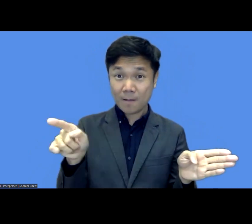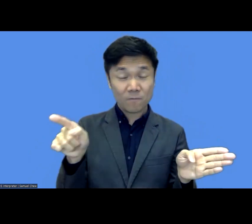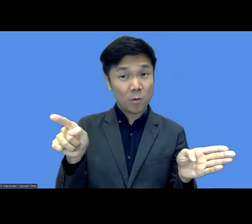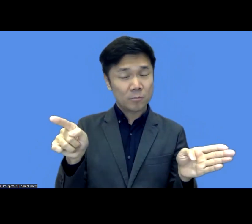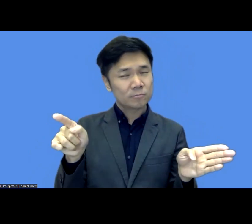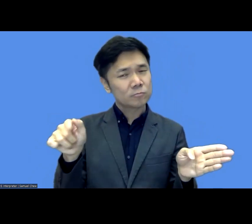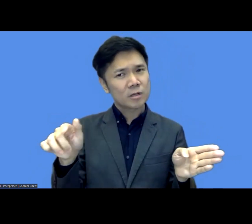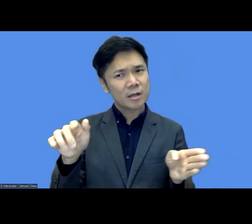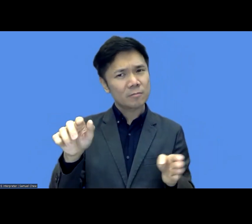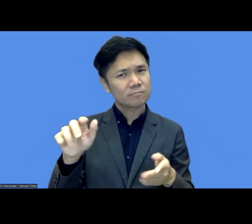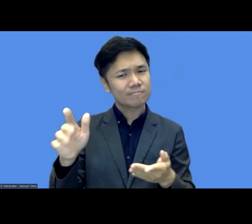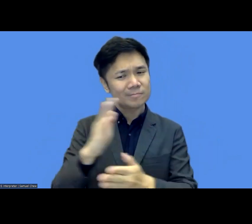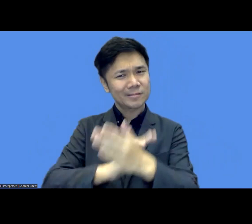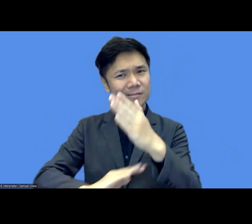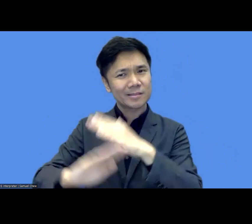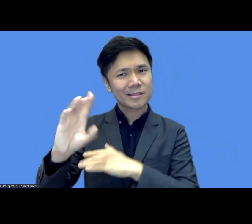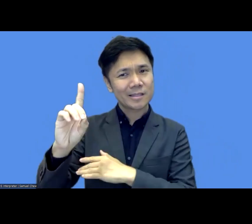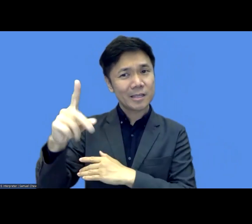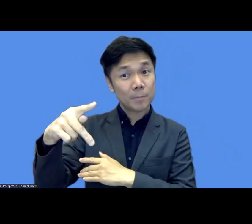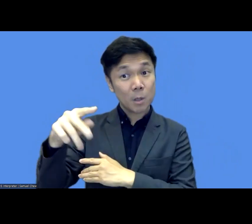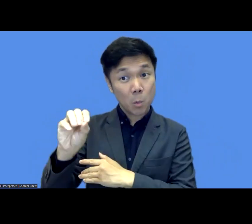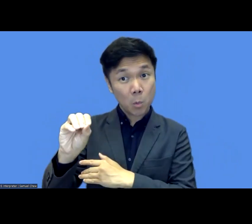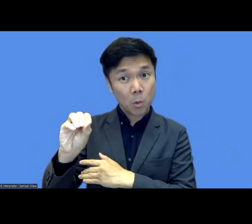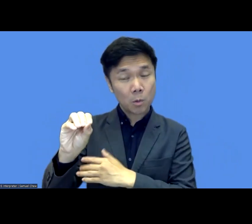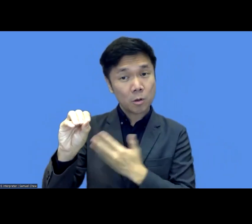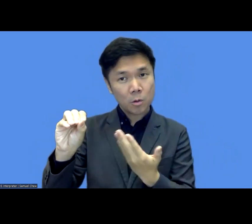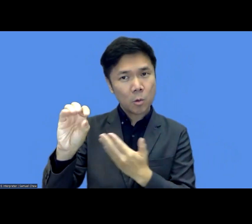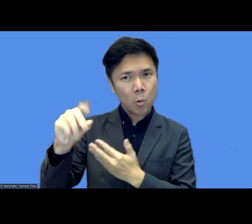Este entendimiento de las organizaciones con discapacidades